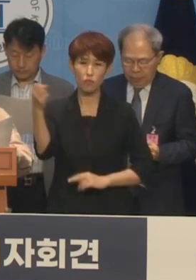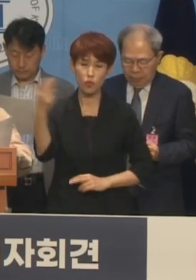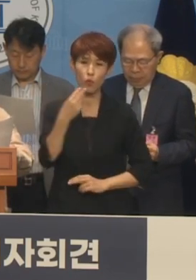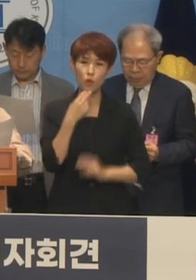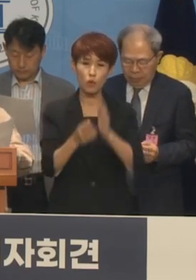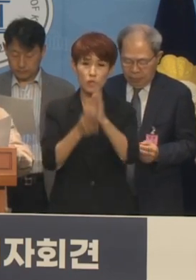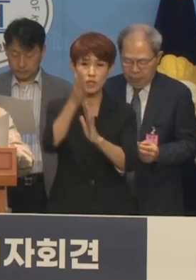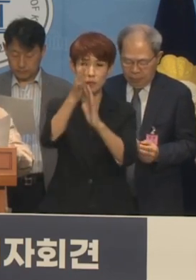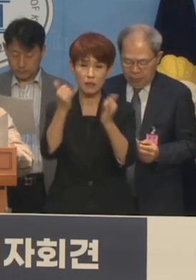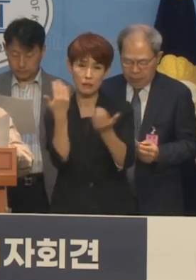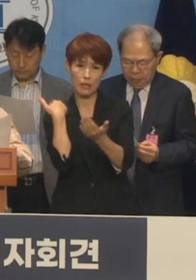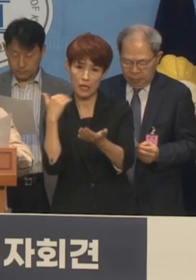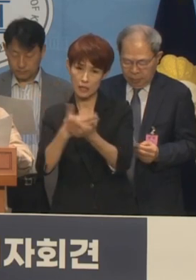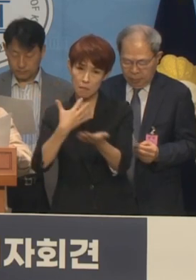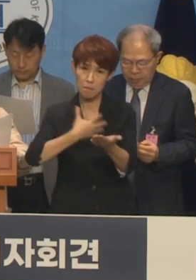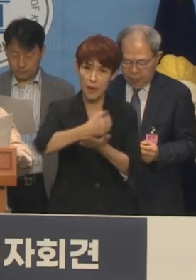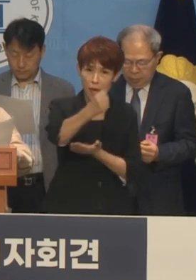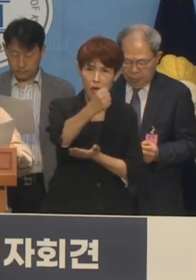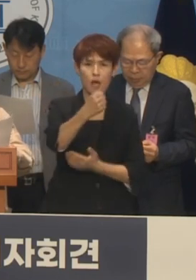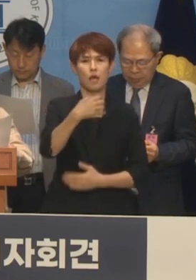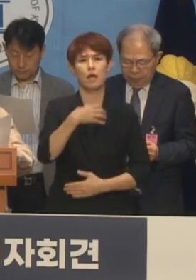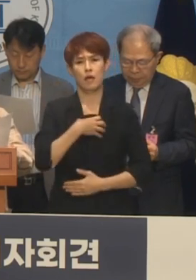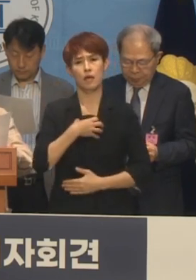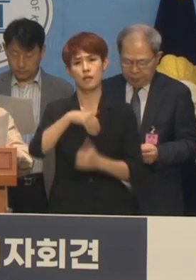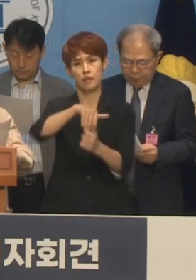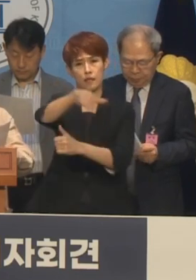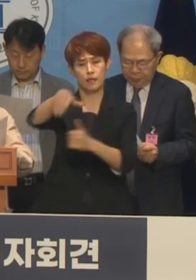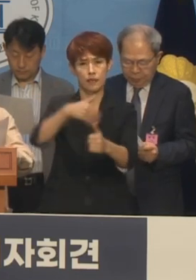시민들이 빼앗길 처지에 놓인 것이다.